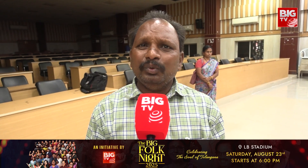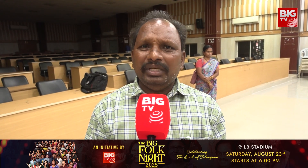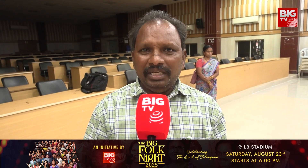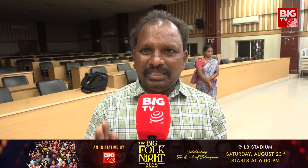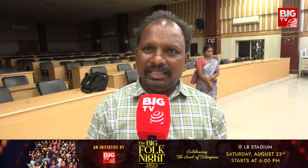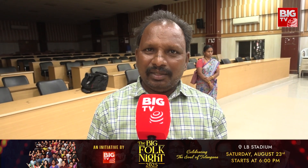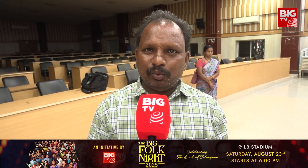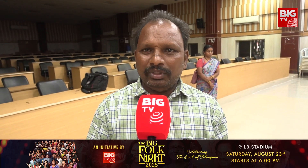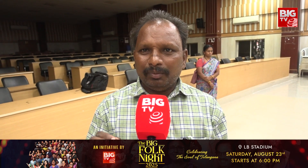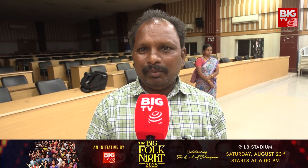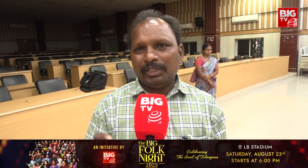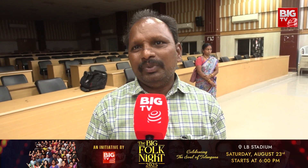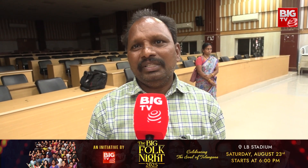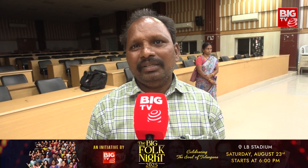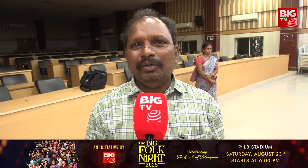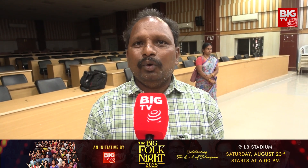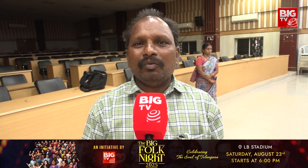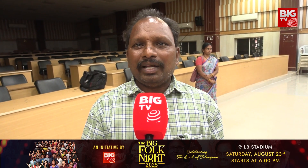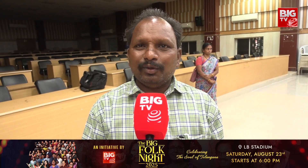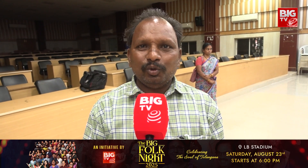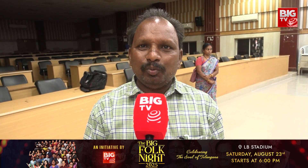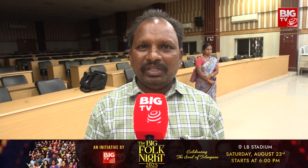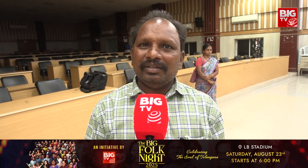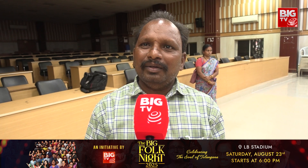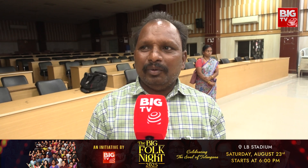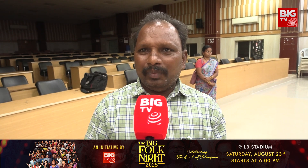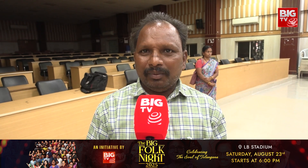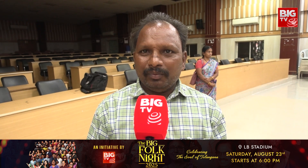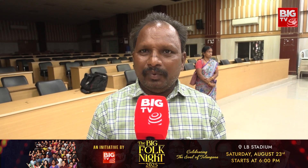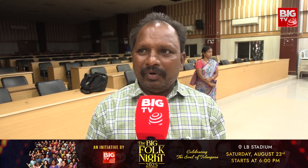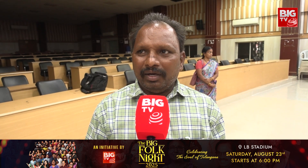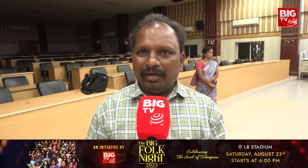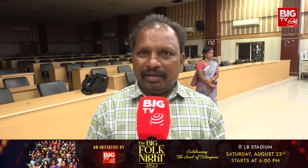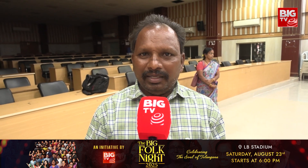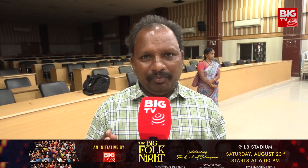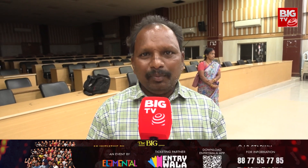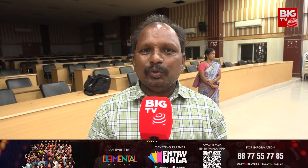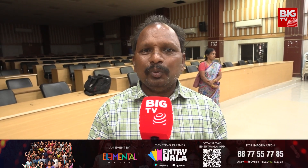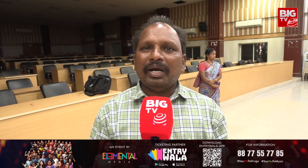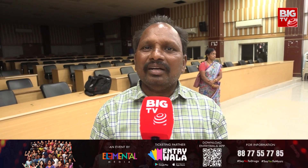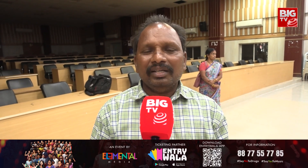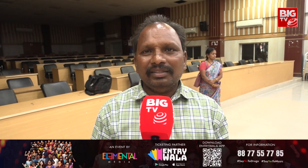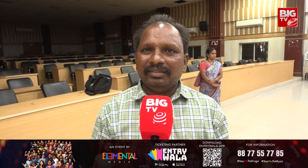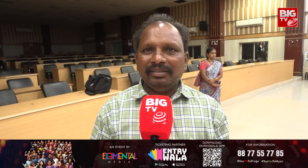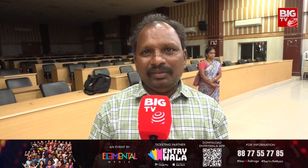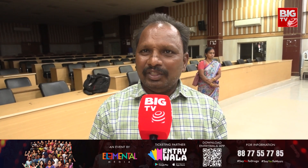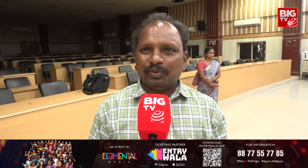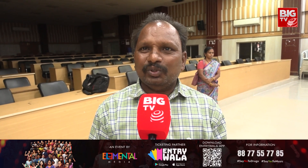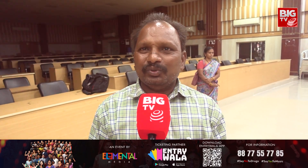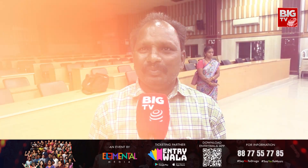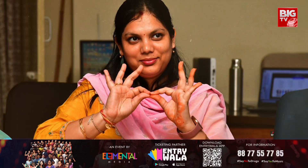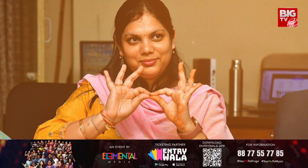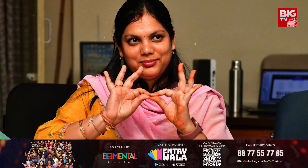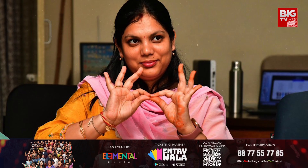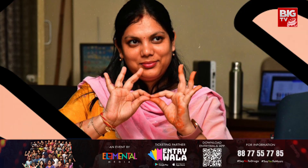కాదు, ఈజీగానే కొద్దిగా మనం మనసు పెడితే ఒక వారం రోజుల పూట మనం డెఫ్ పీపుల్ తోటి మాట్లాడేంత